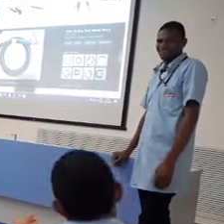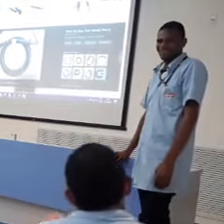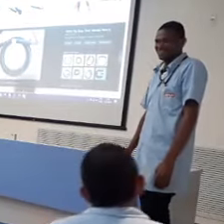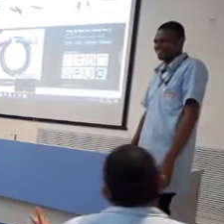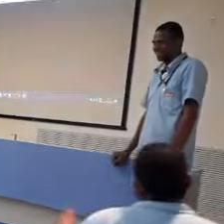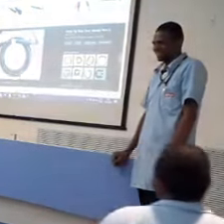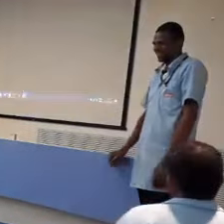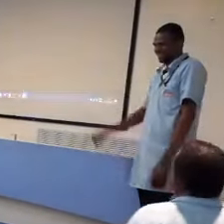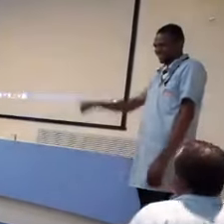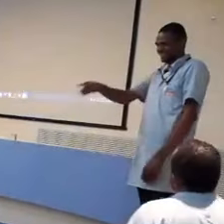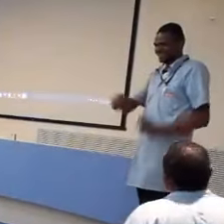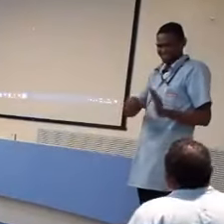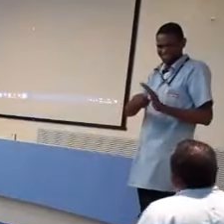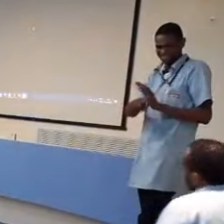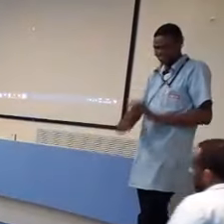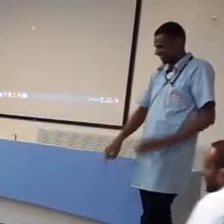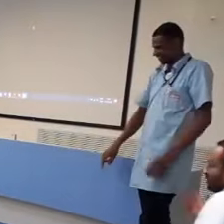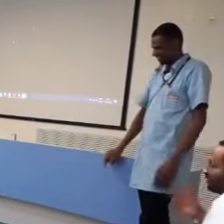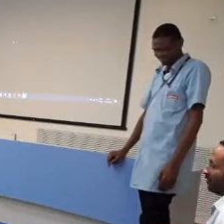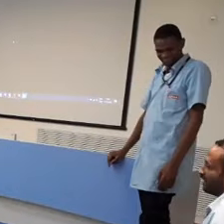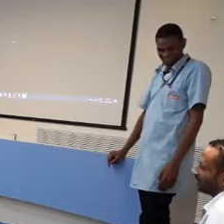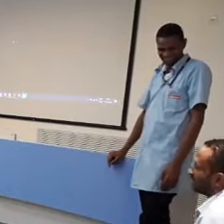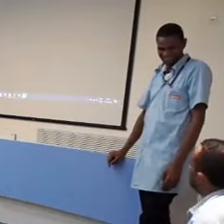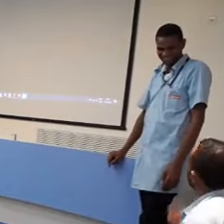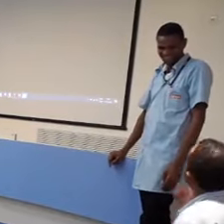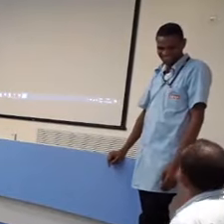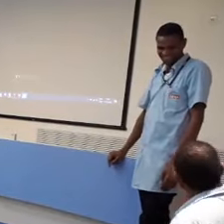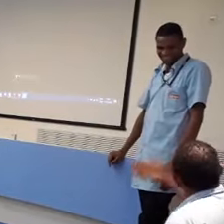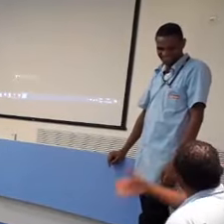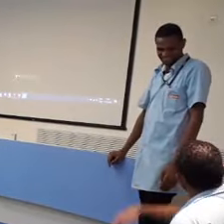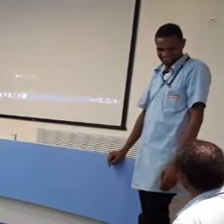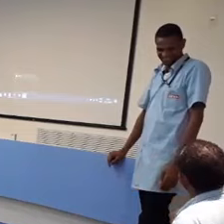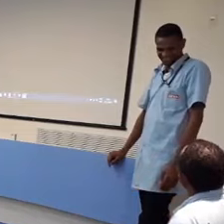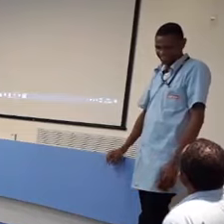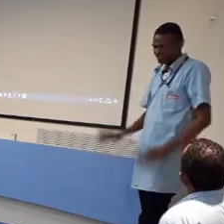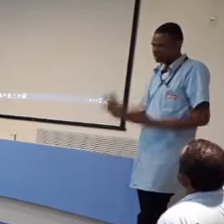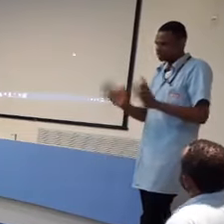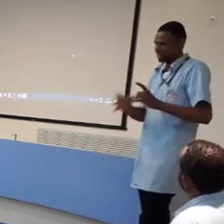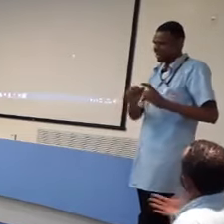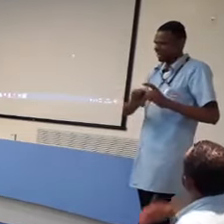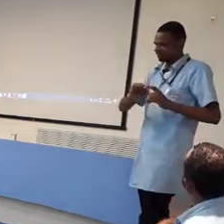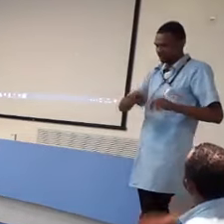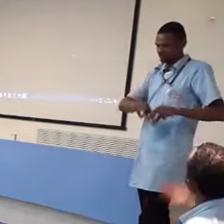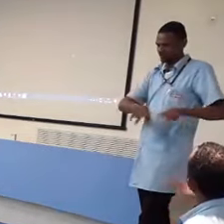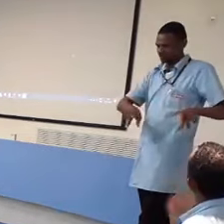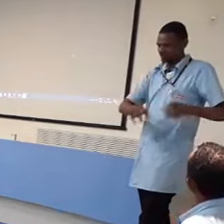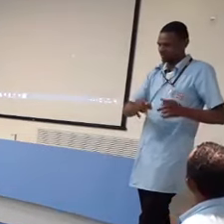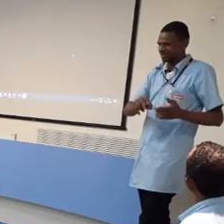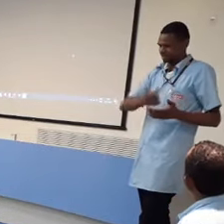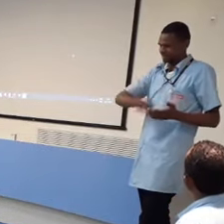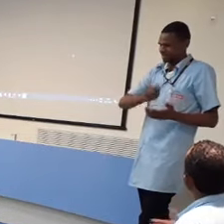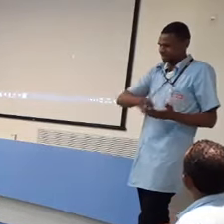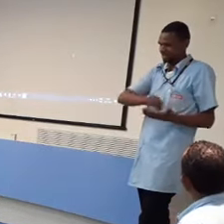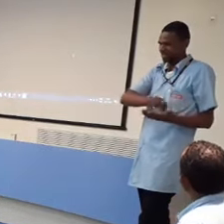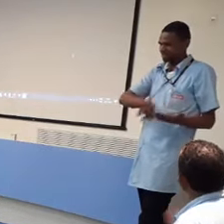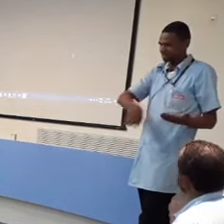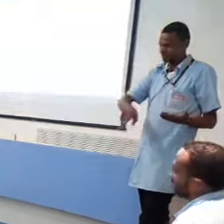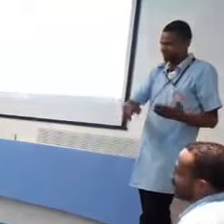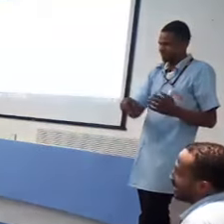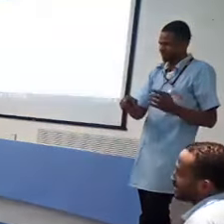Tecnologia aí, o Senai já tem, tem o régua, tem as máquinas de multiprocesso, e as nossas máquinas também tem para baixar